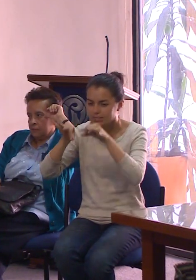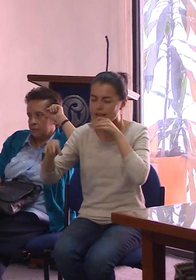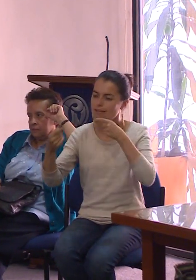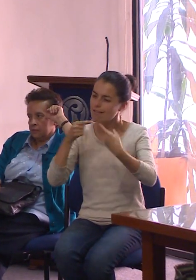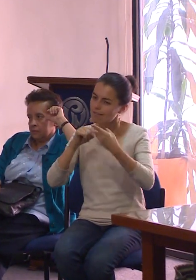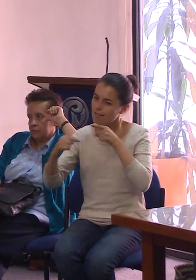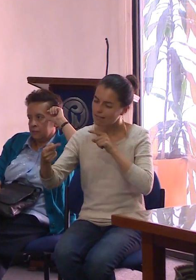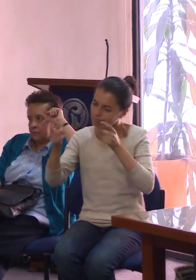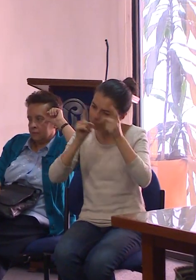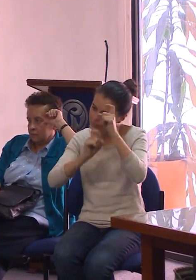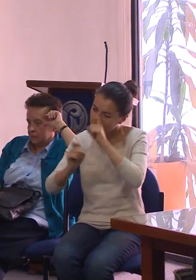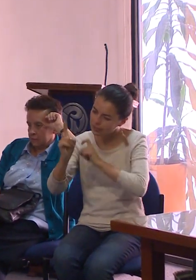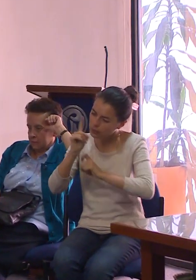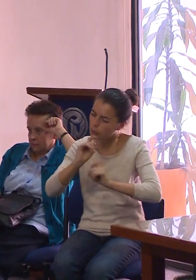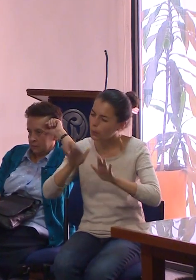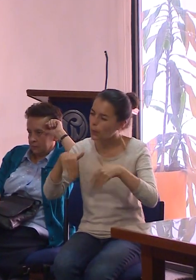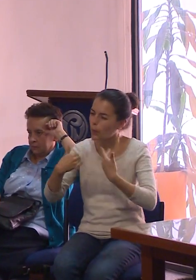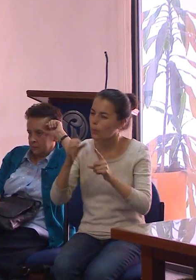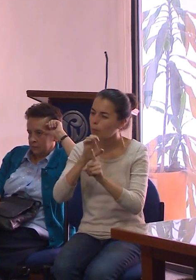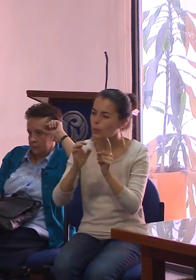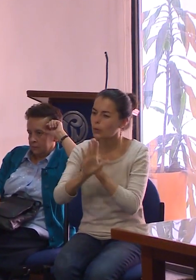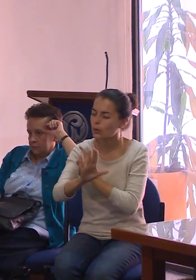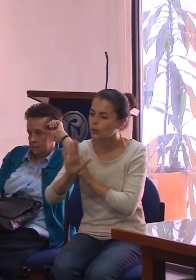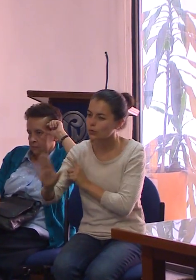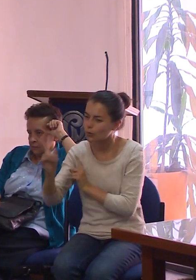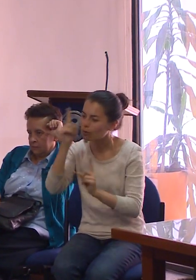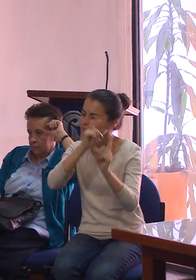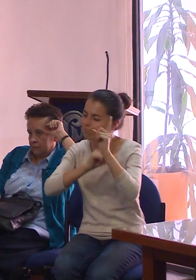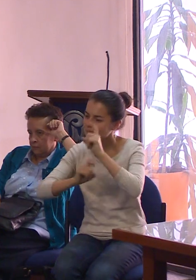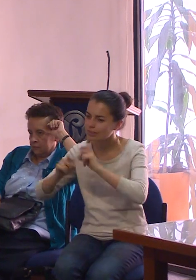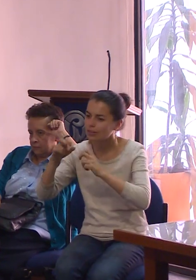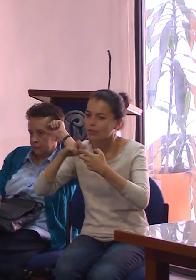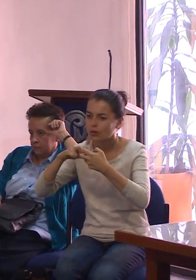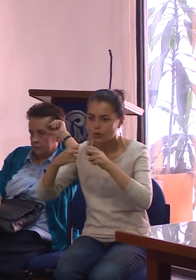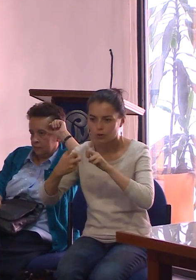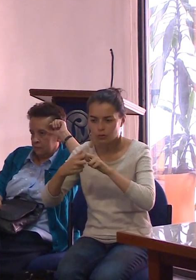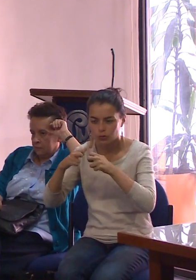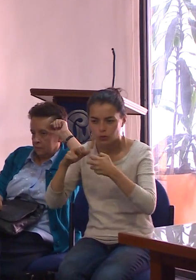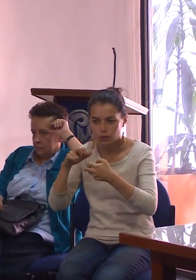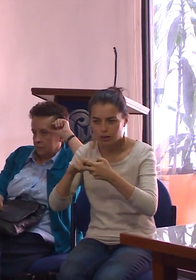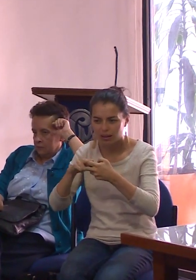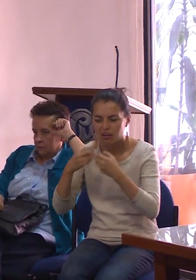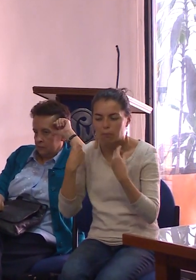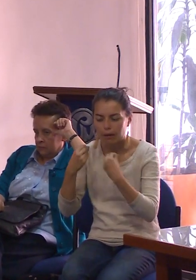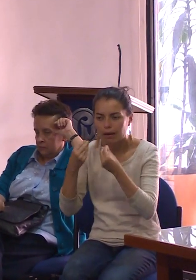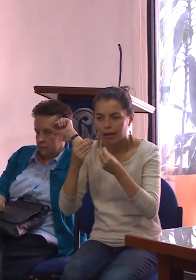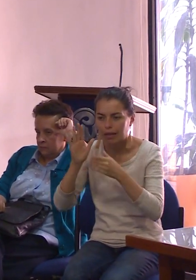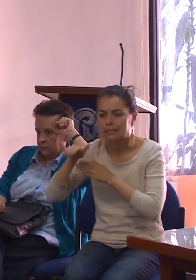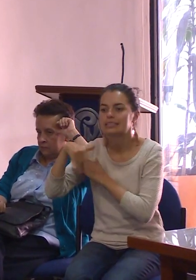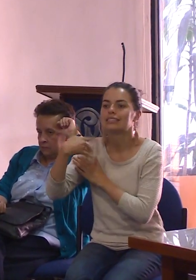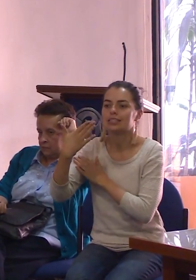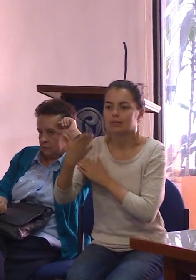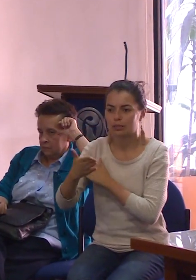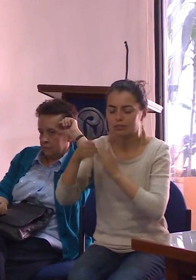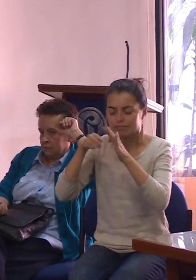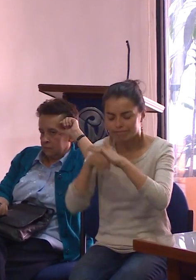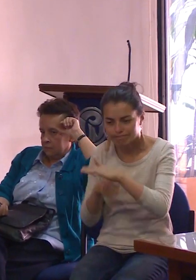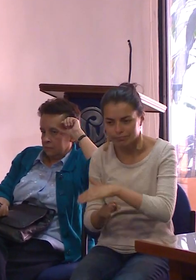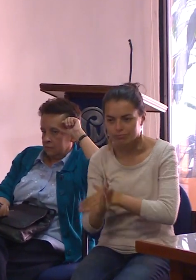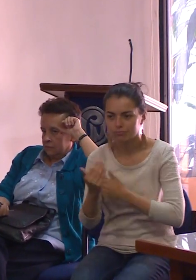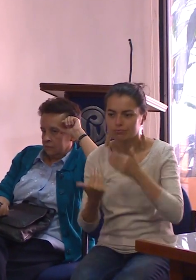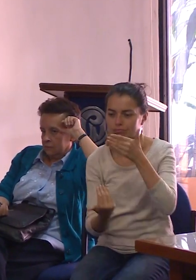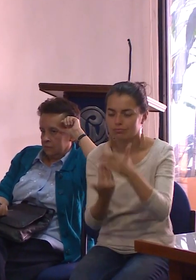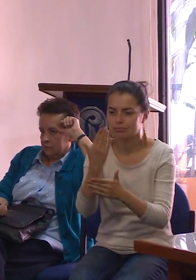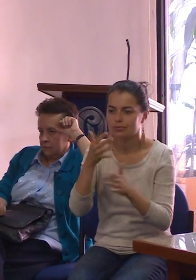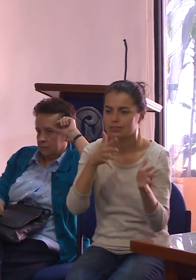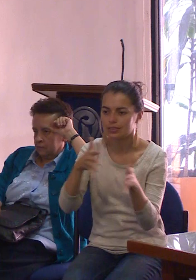a reflexión, como forma de interrogante, como problematización investigación para hacer ese abordaje de la enseñanza de la